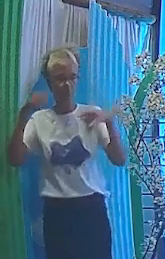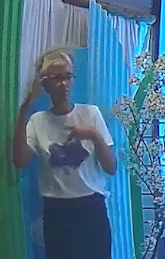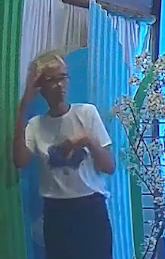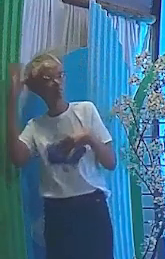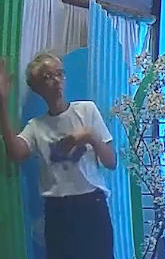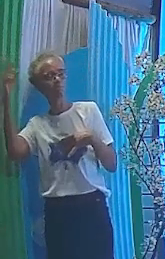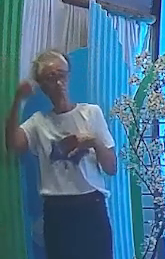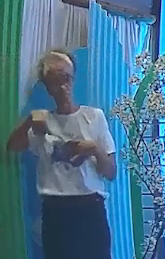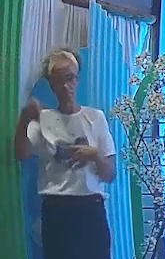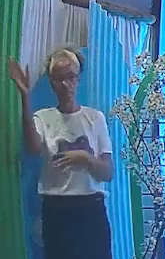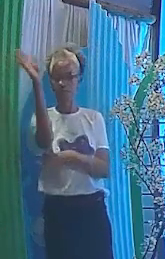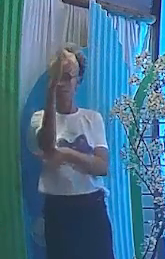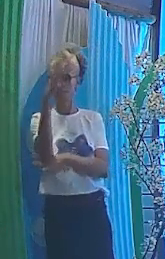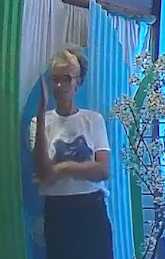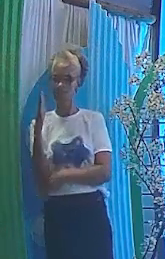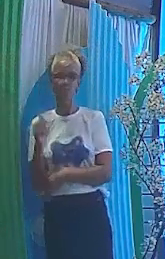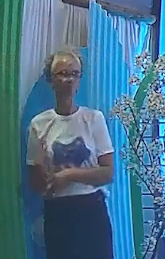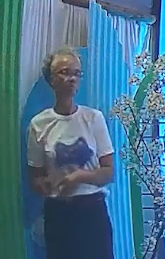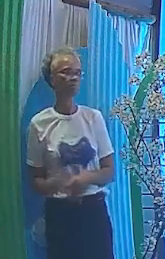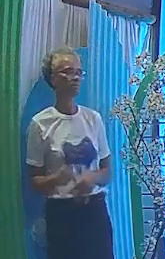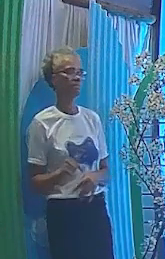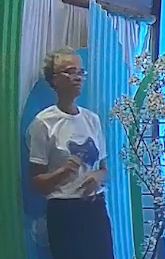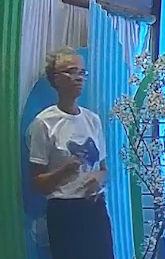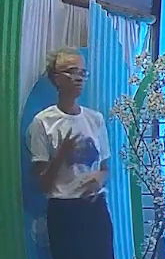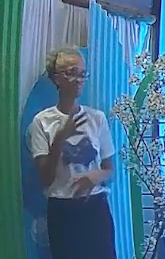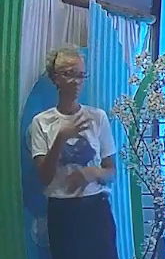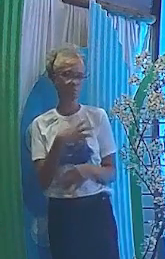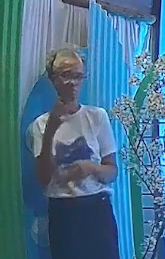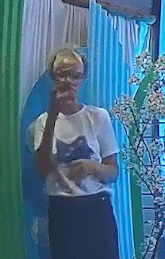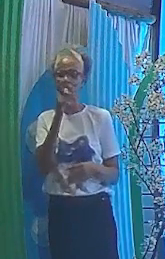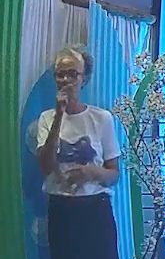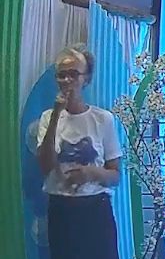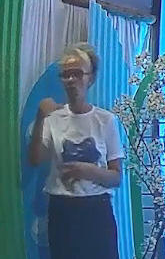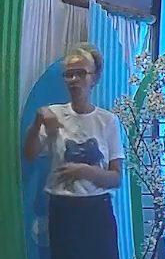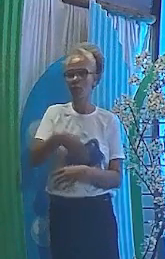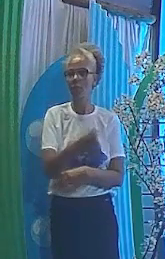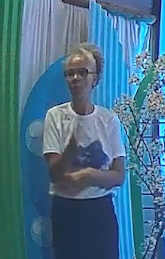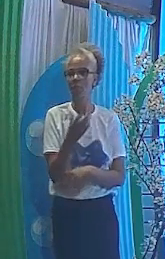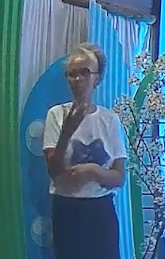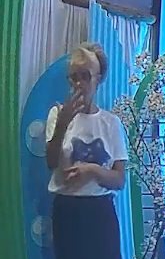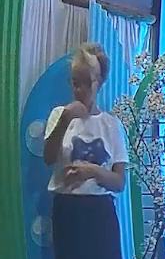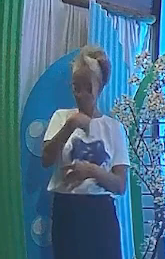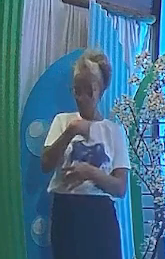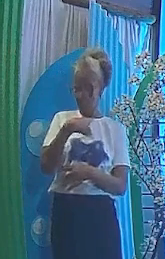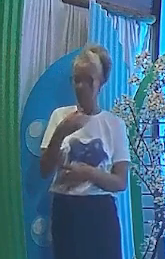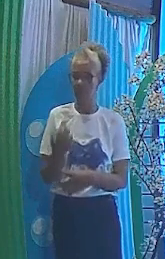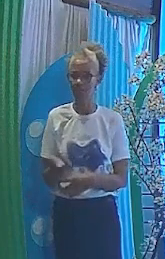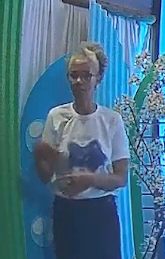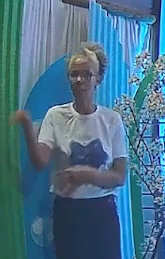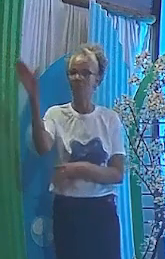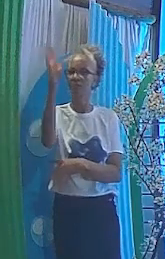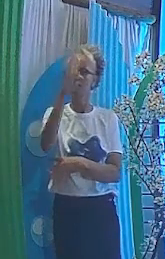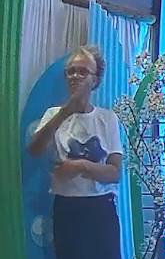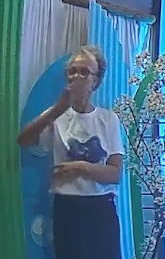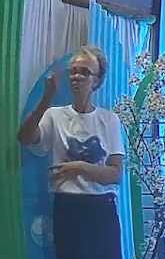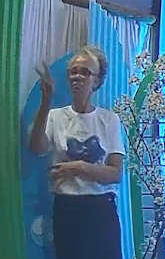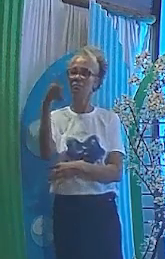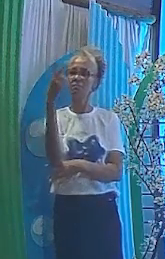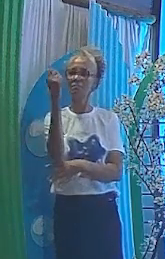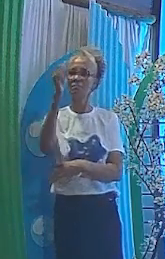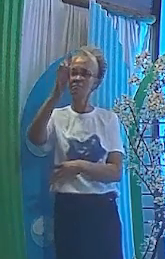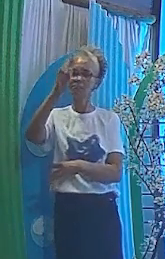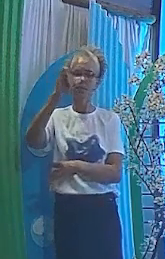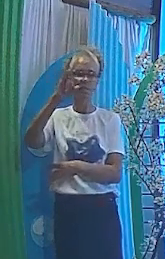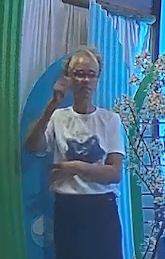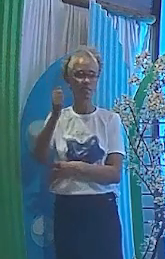de país. Bom, é a Bahia como rio e como mar de si mesma. A Bahia como o rio do Brasil, de um